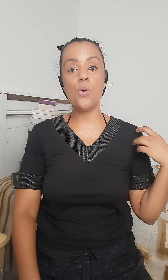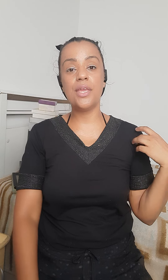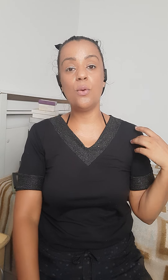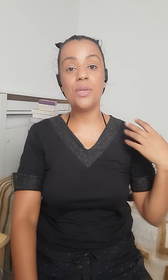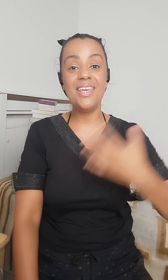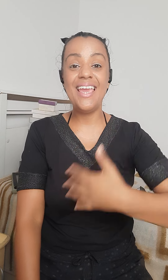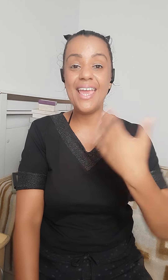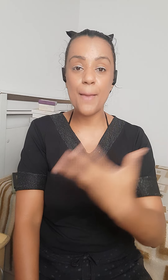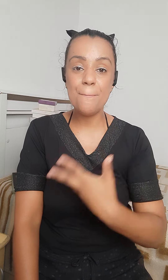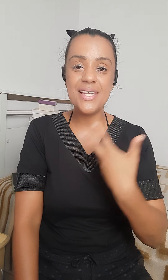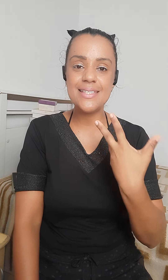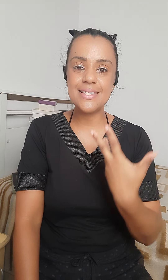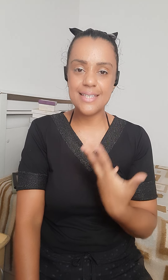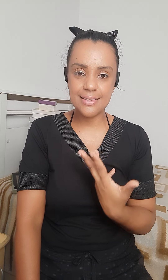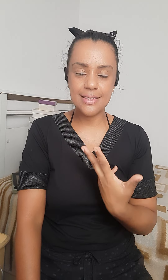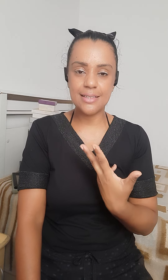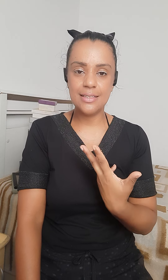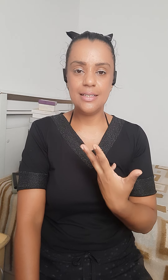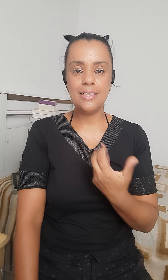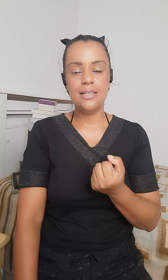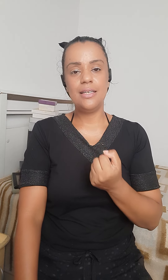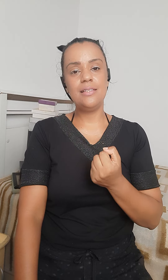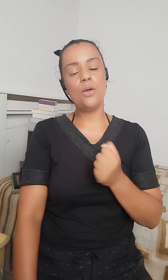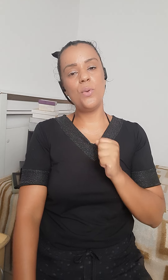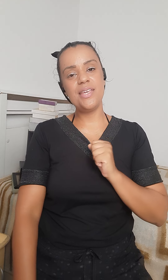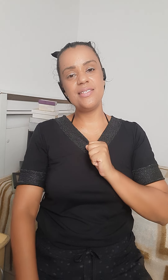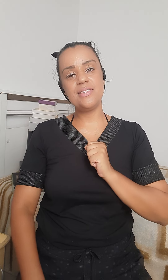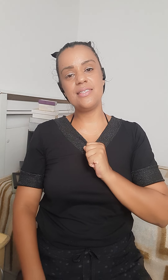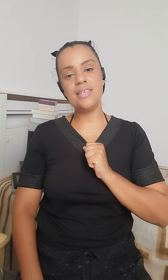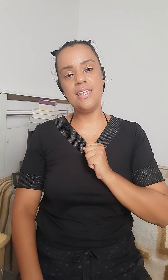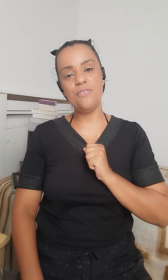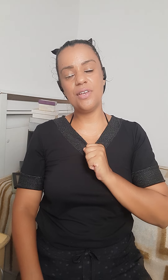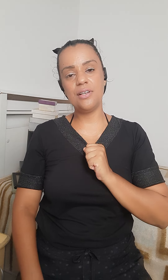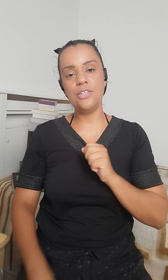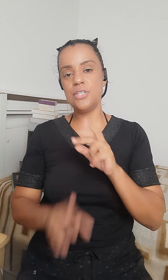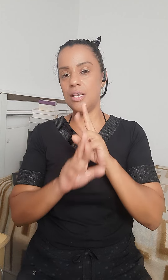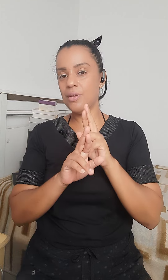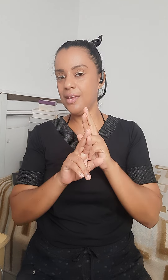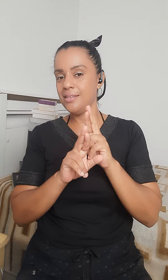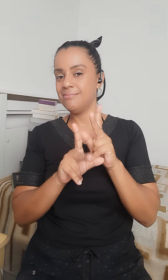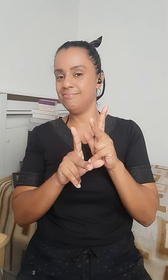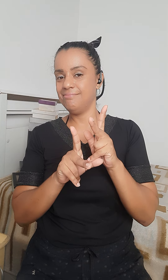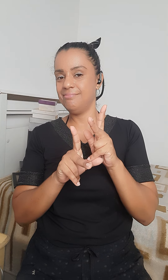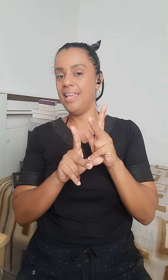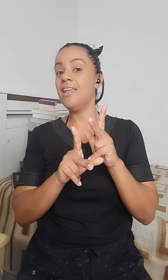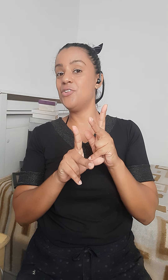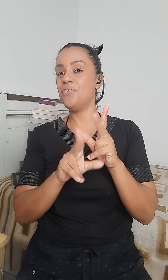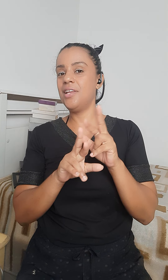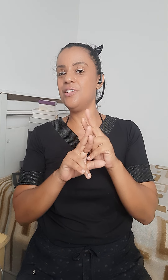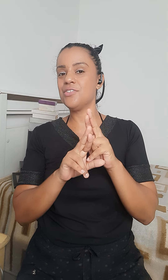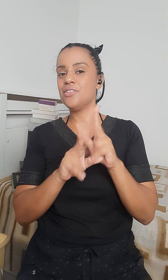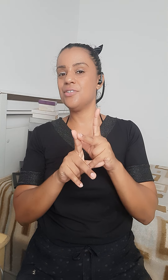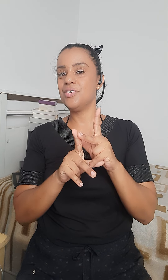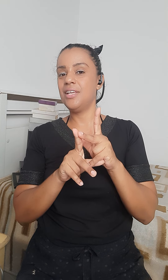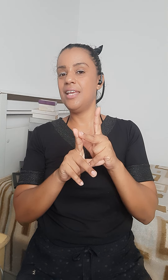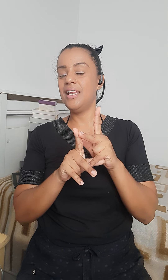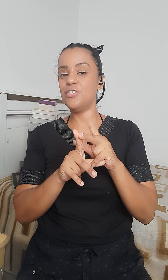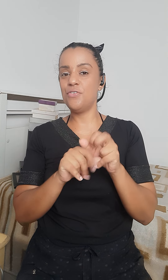quê? O que representa. Então, esse significante, ele é o quê? Ele é diferente. Ele é